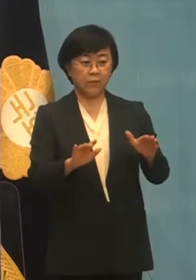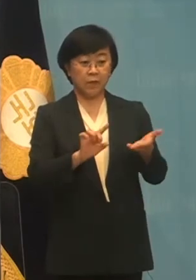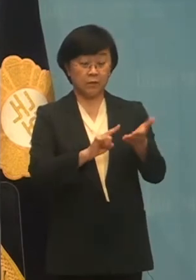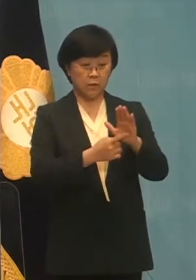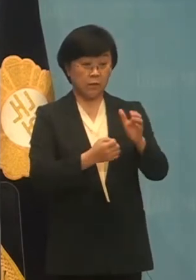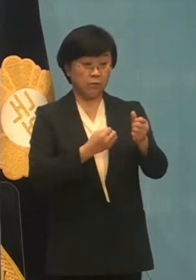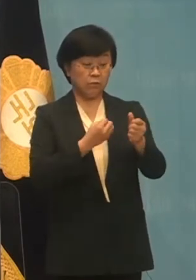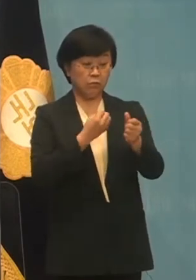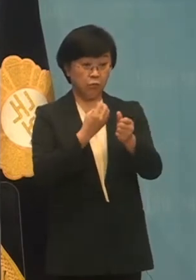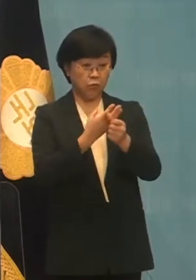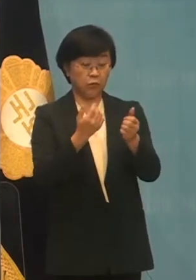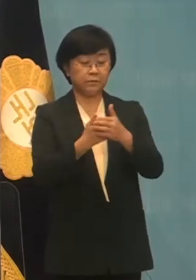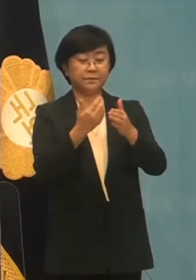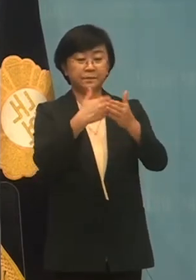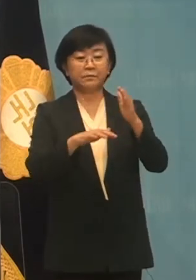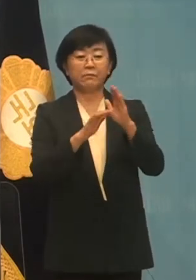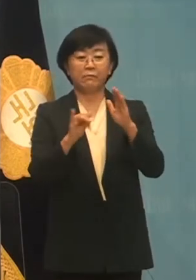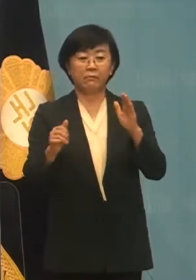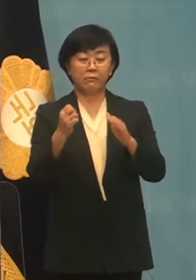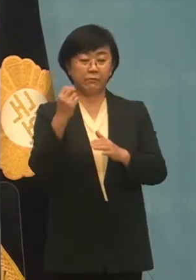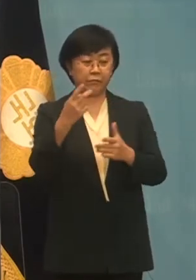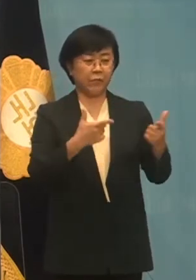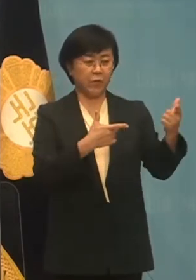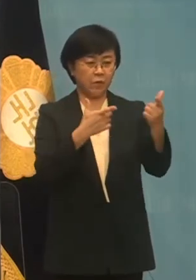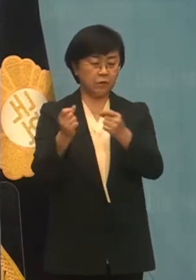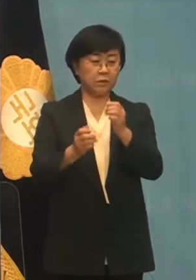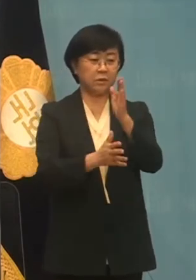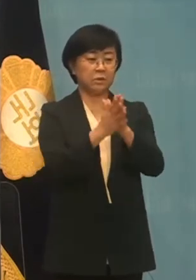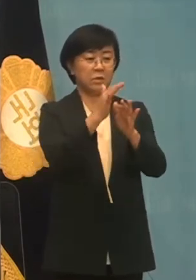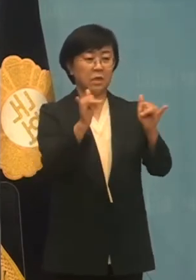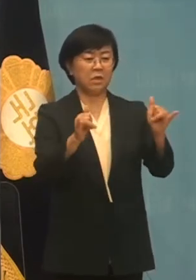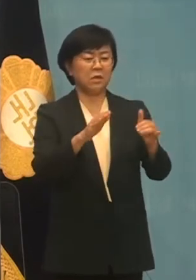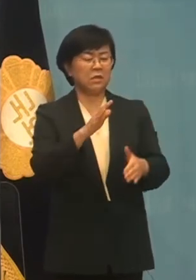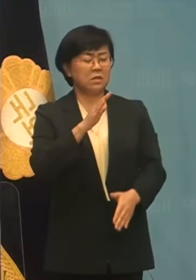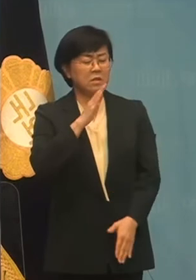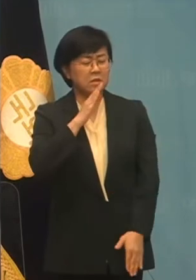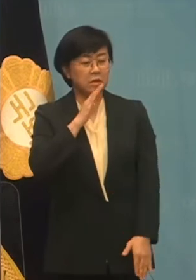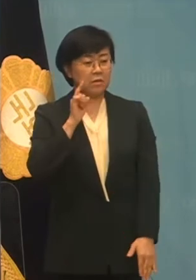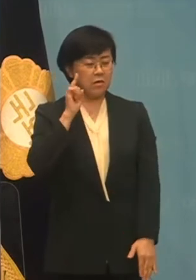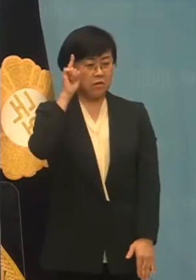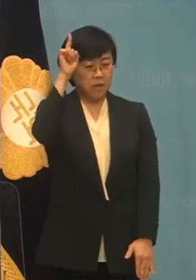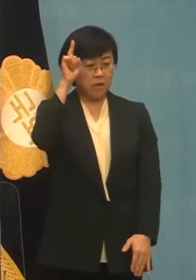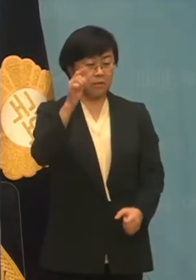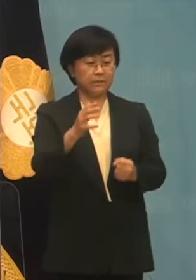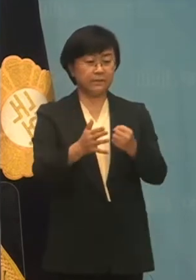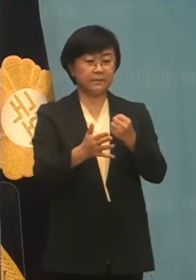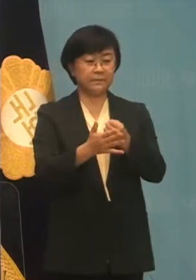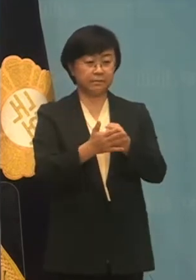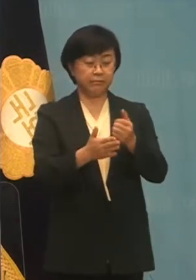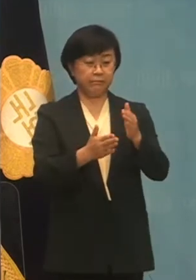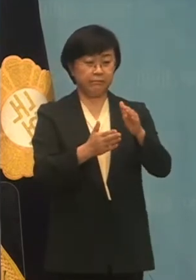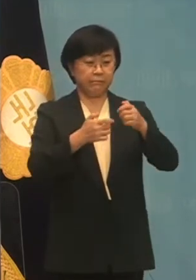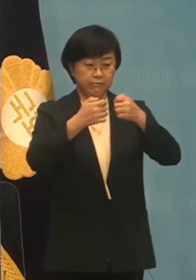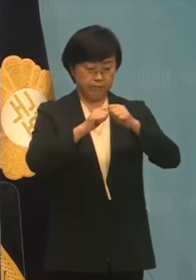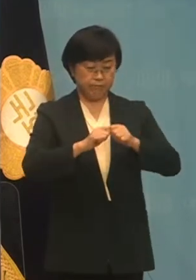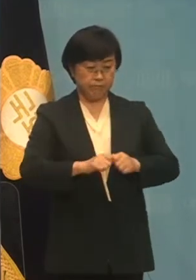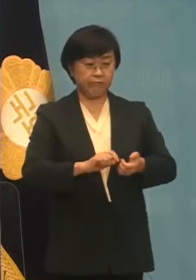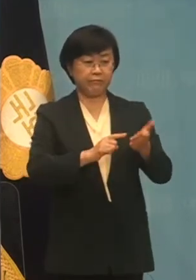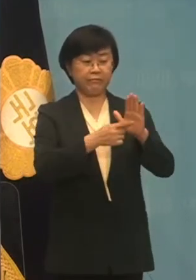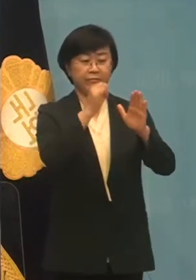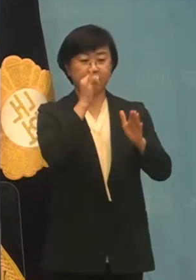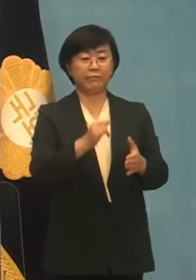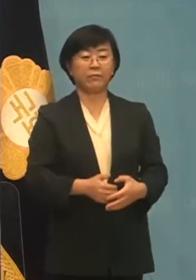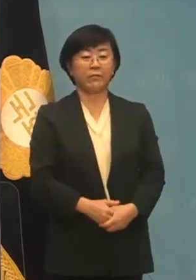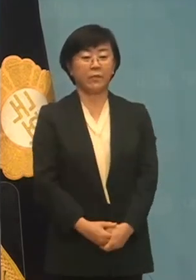드러난 폭로는 유가족뿐만 아니라 모든 시민들의 피를 거꾸로 솟게 하는 사실들이 낱낱이 담겨 있습니다.